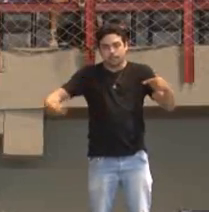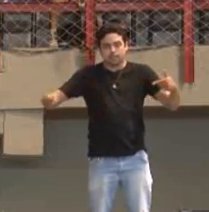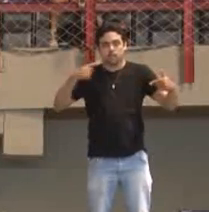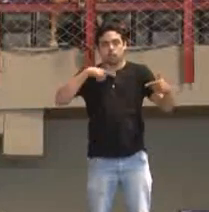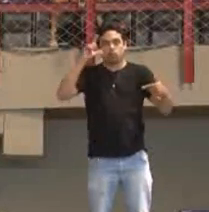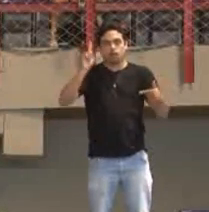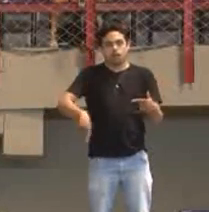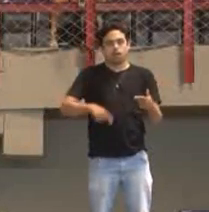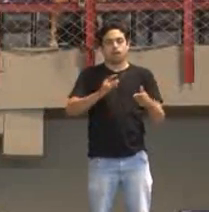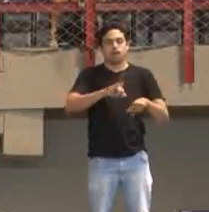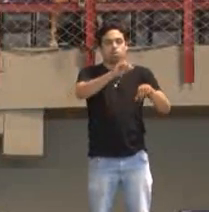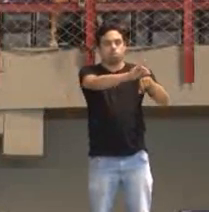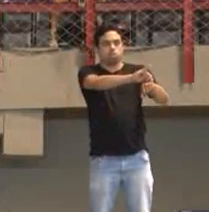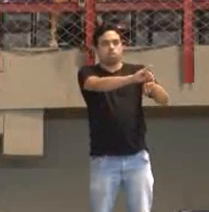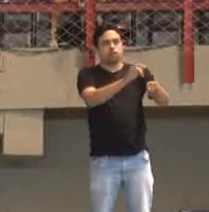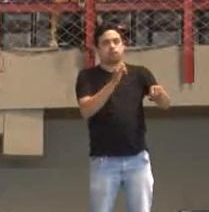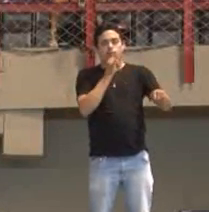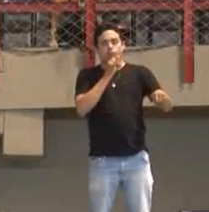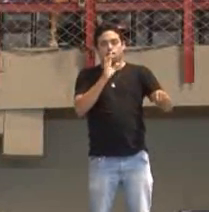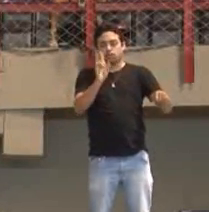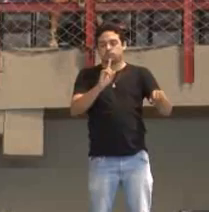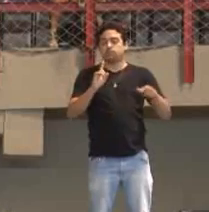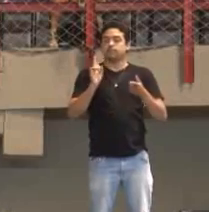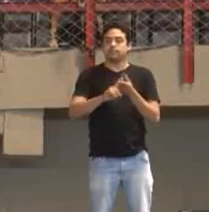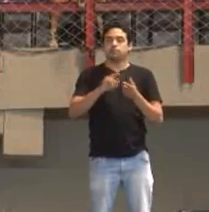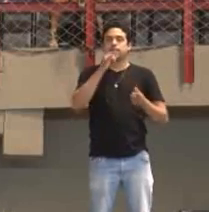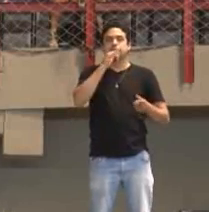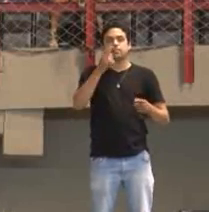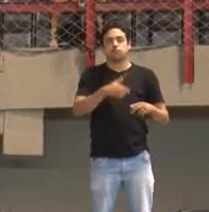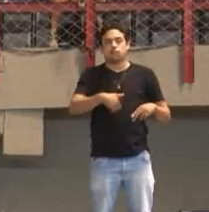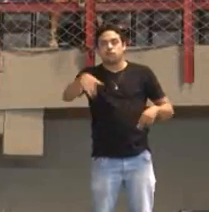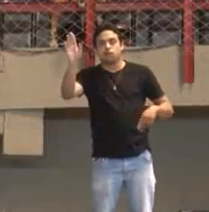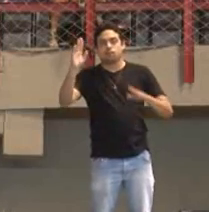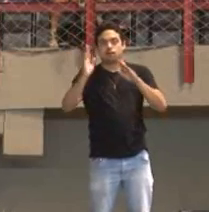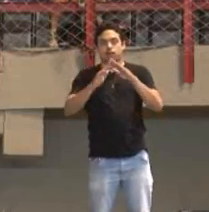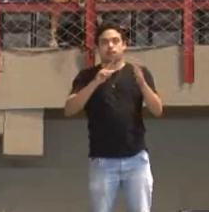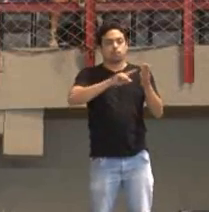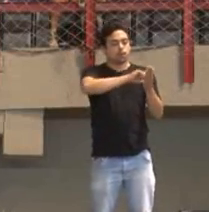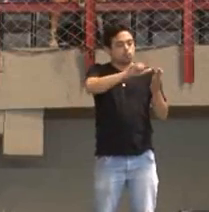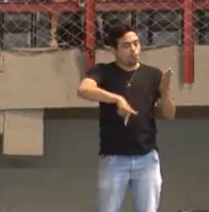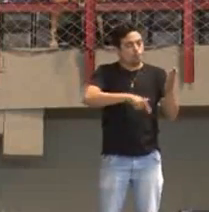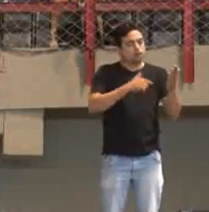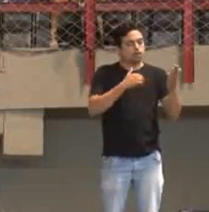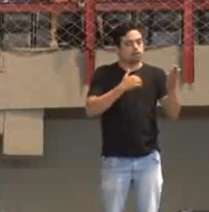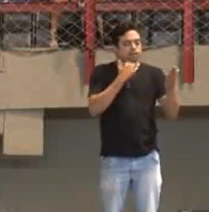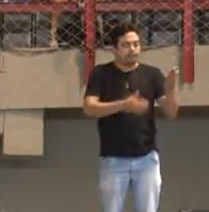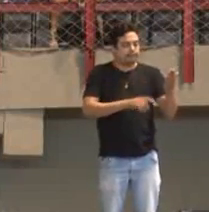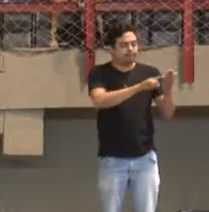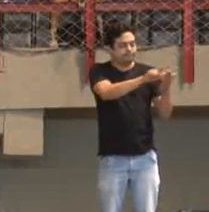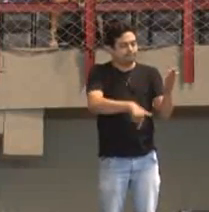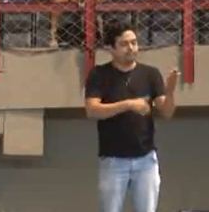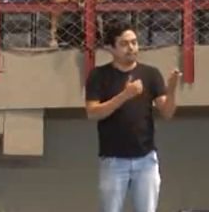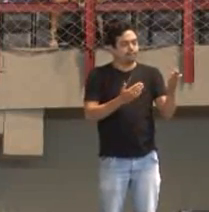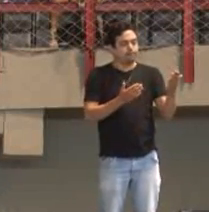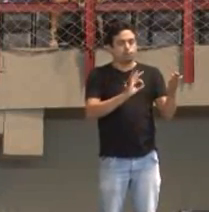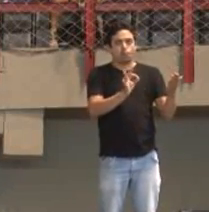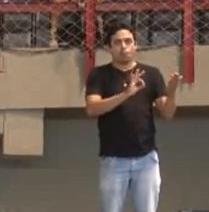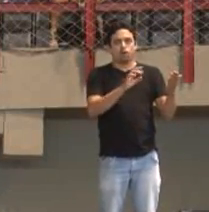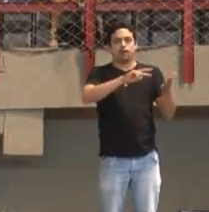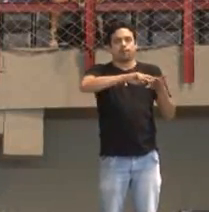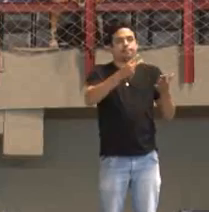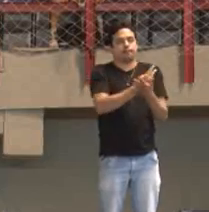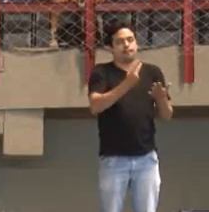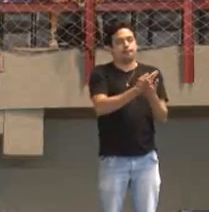para ser de enfeite. Se você sai daqui e a apostila velha continua branca do jeito que você chegou, tá